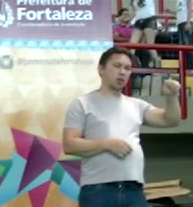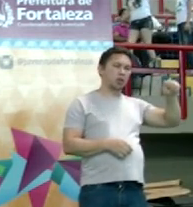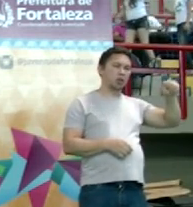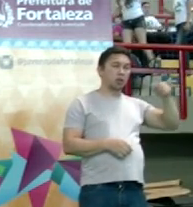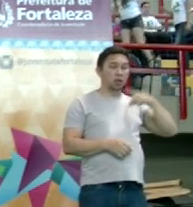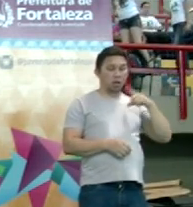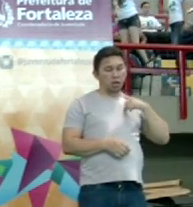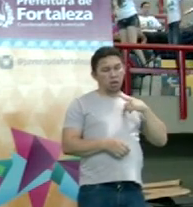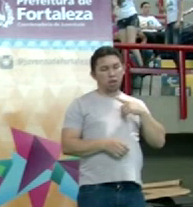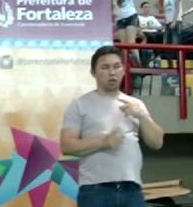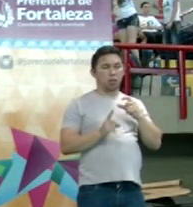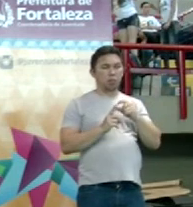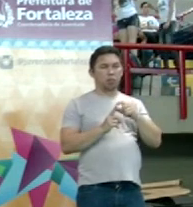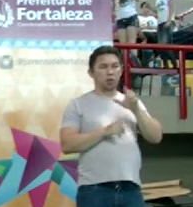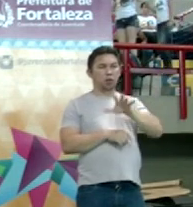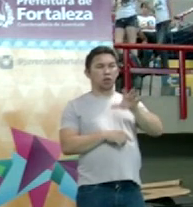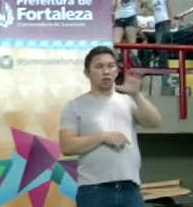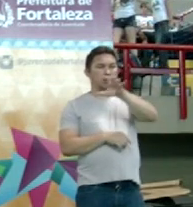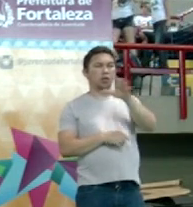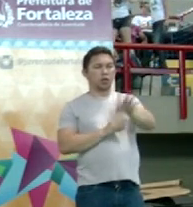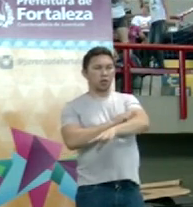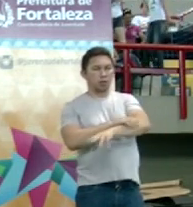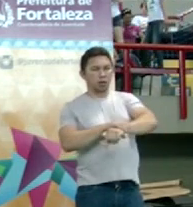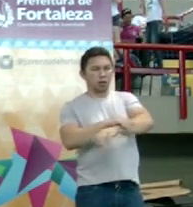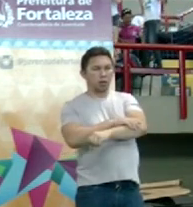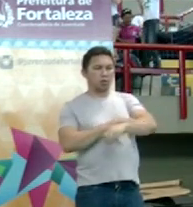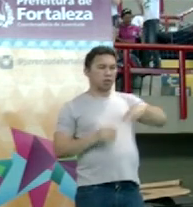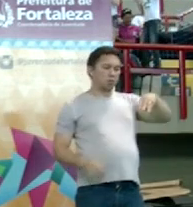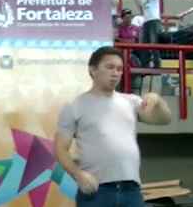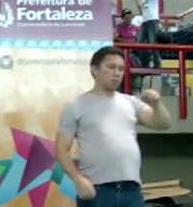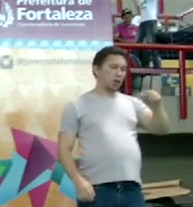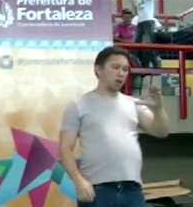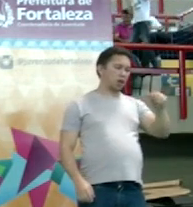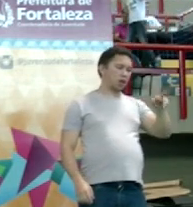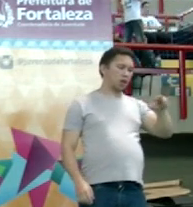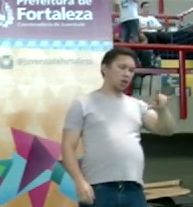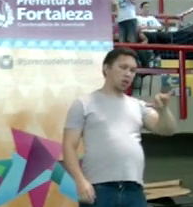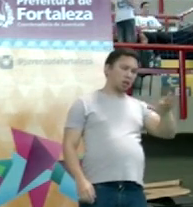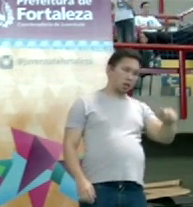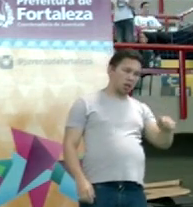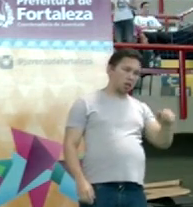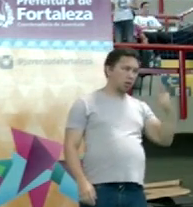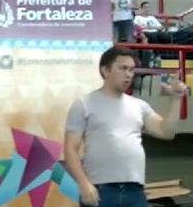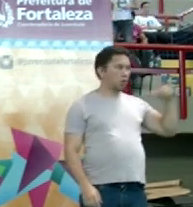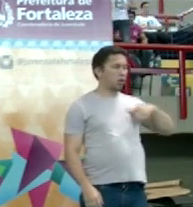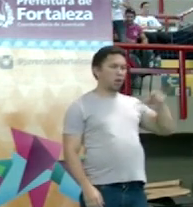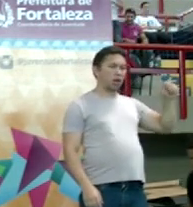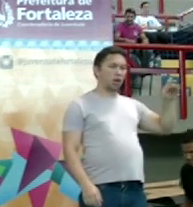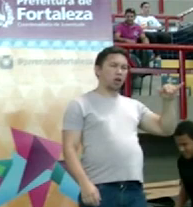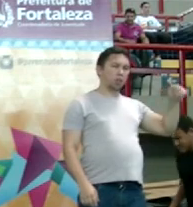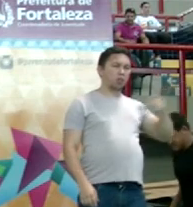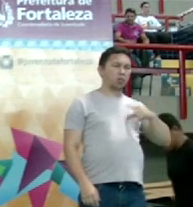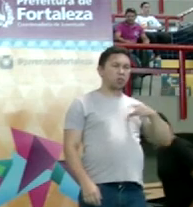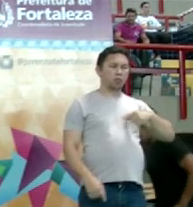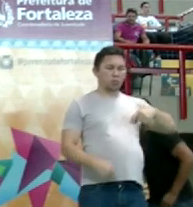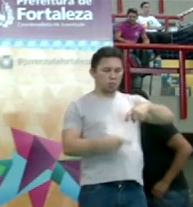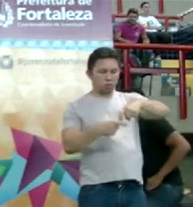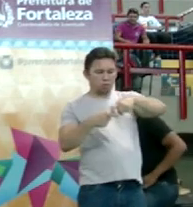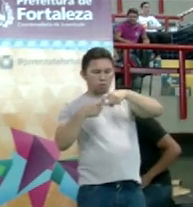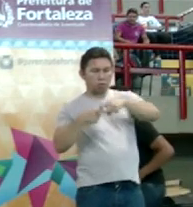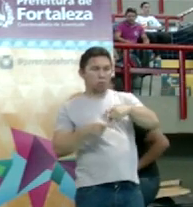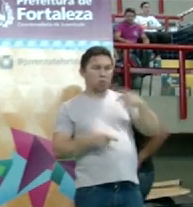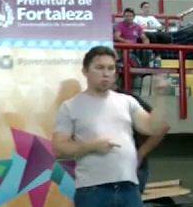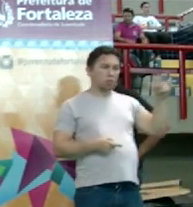termo regional, macaxeira para nós, aipim para outros lugares, a gente chama cruzeta, nos